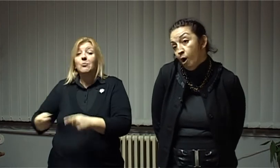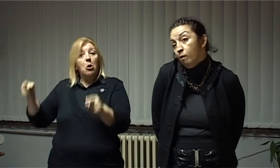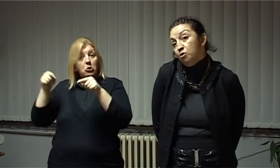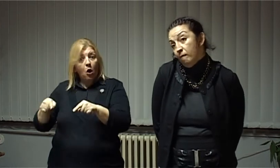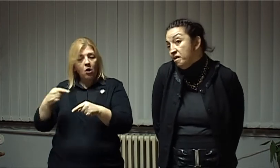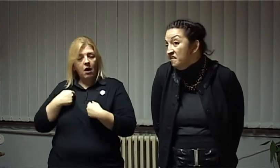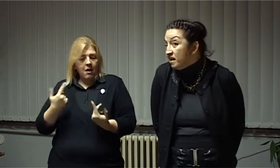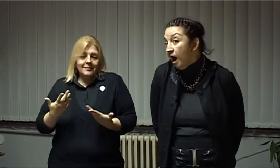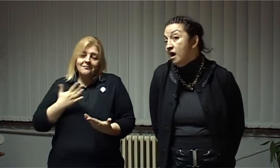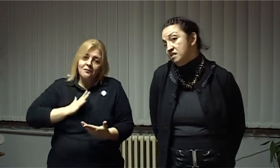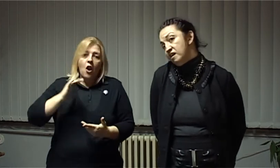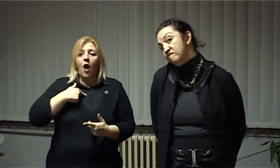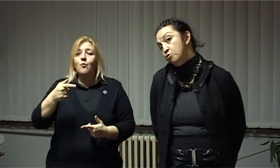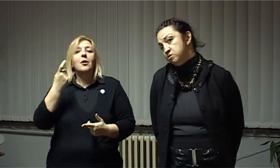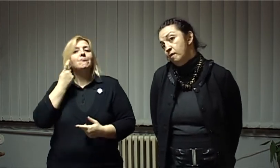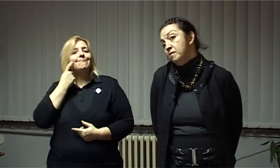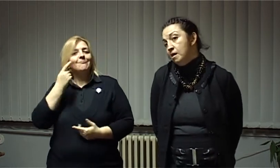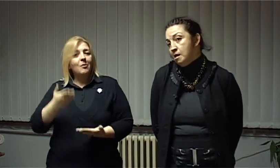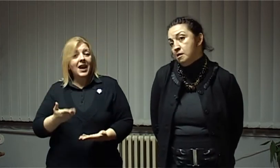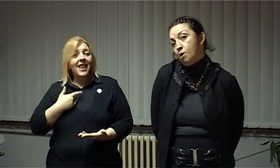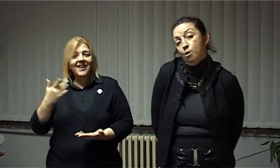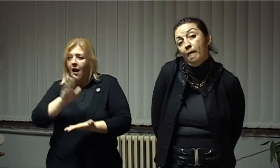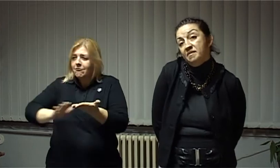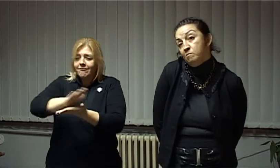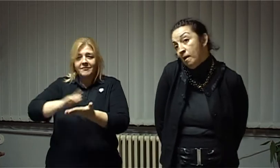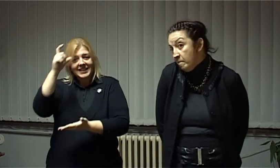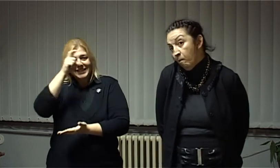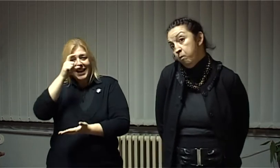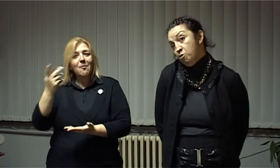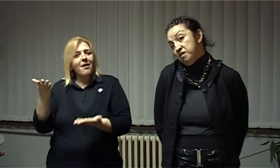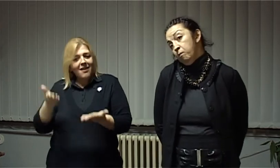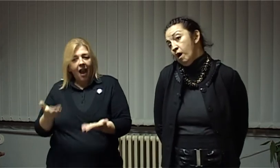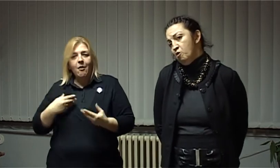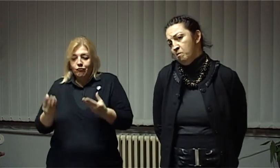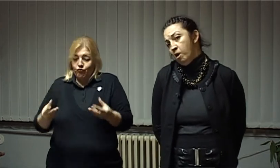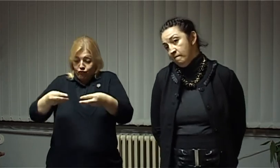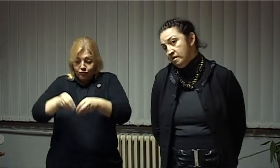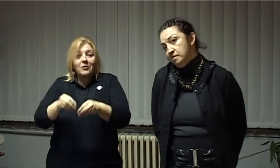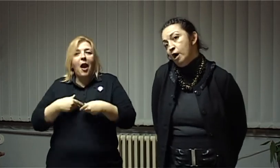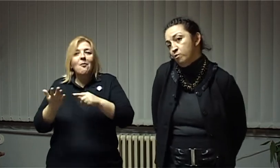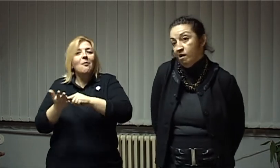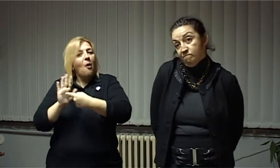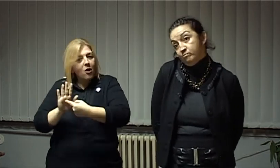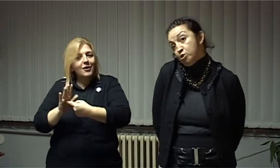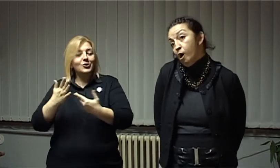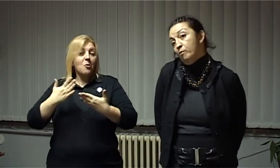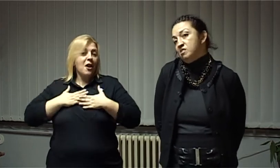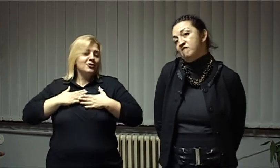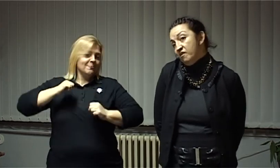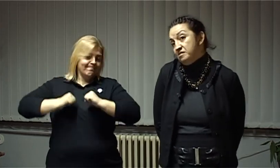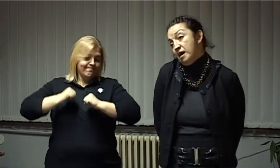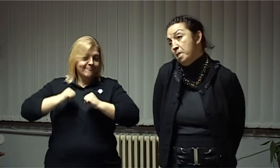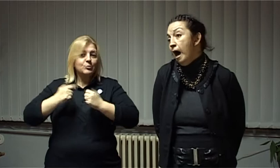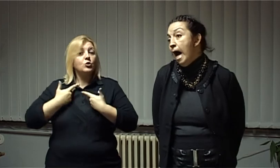da se ovo bude prilika da svi u Srbiji se ujedinimo na tom polju da pokažemo naše